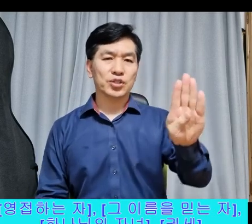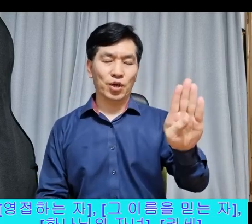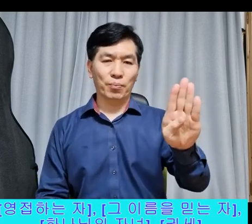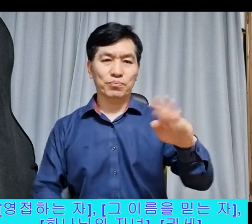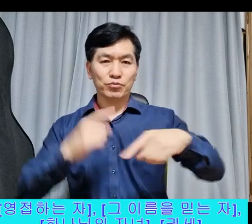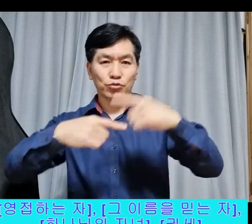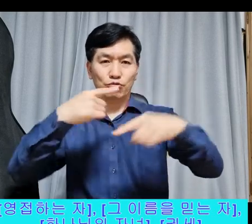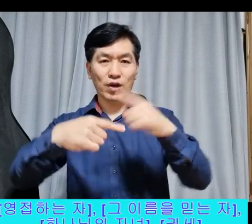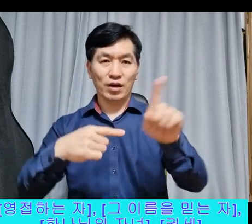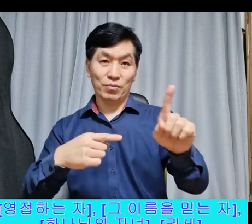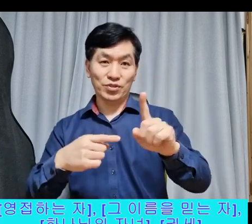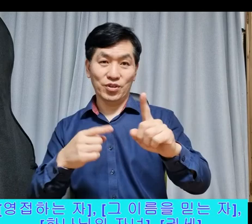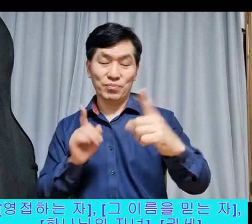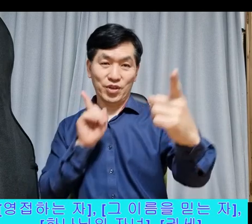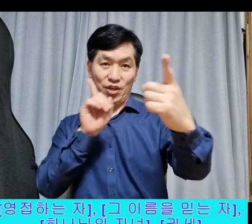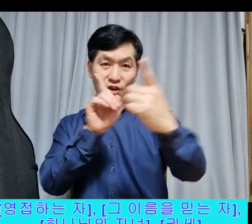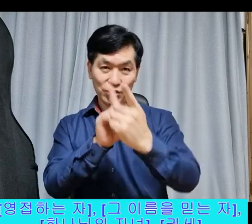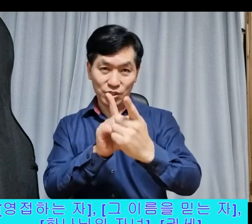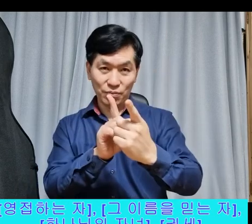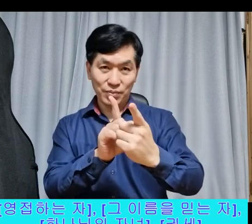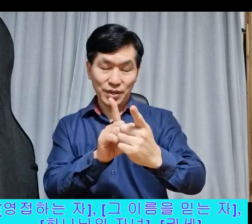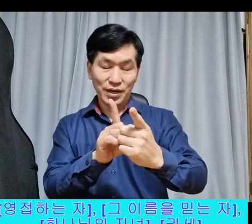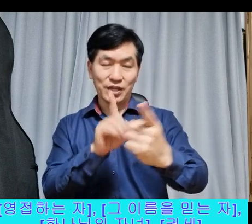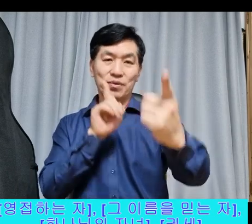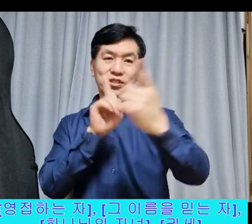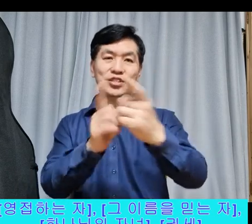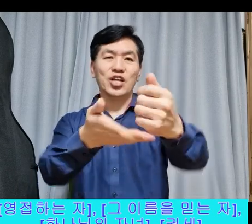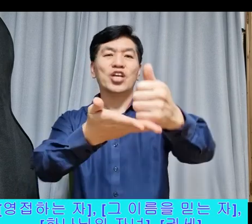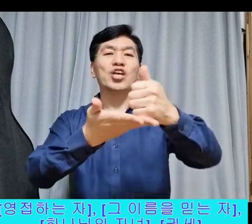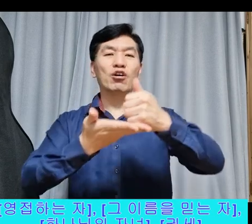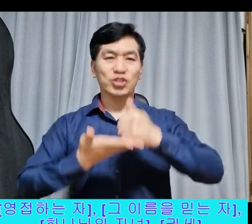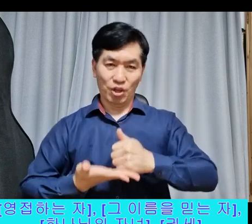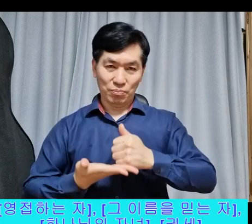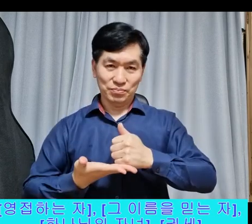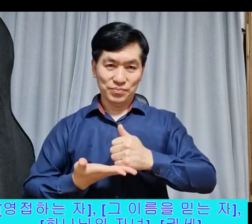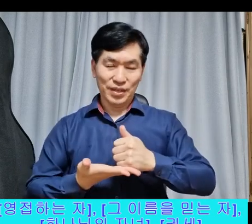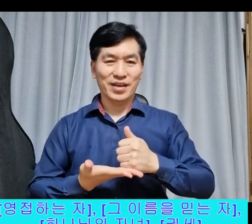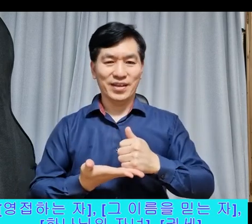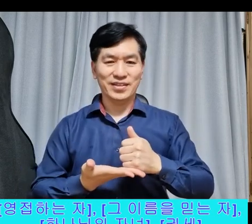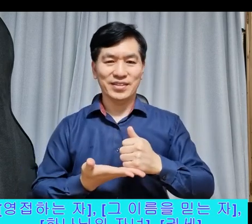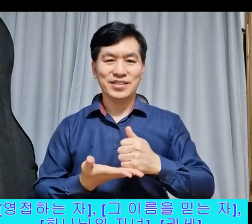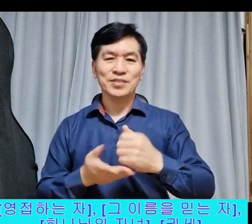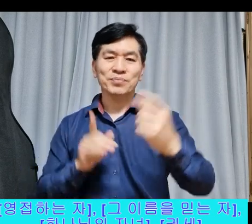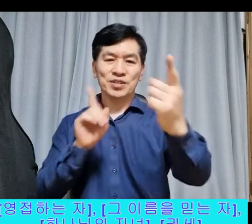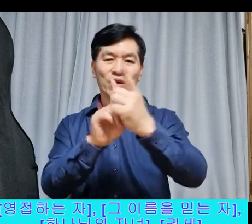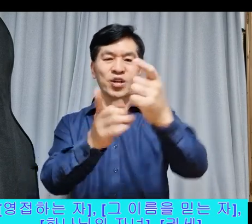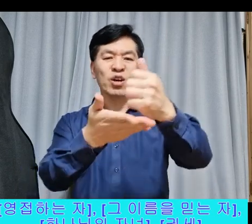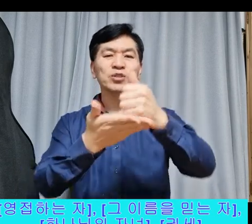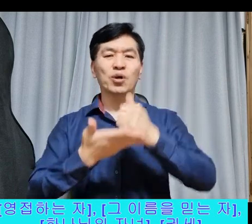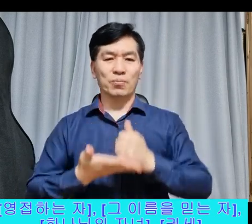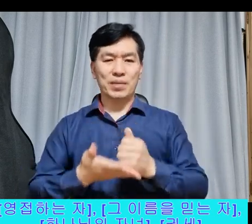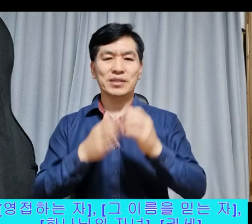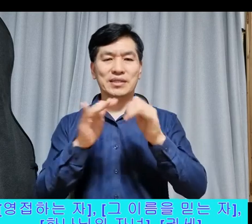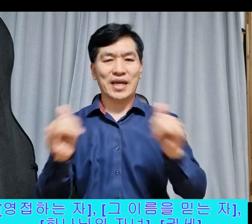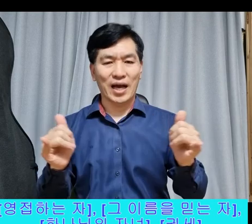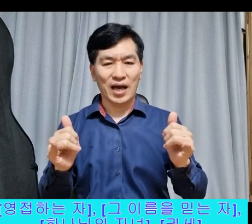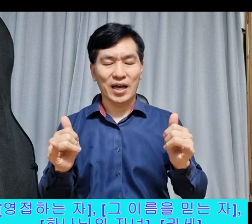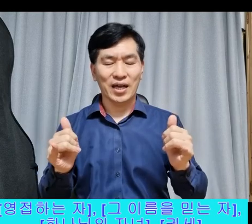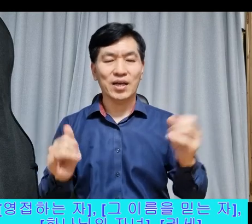영접, 수화 뭐죠? 영접 아니면은 영접. 네. 그래서 영접하는 자,